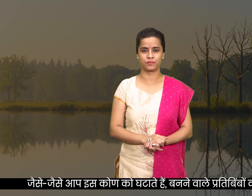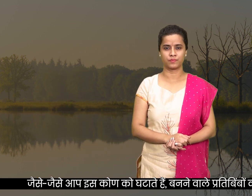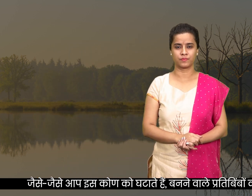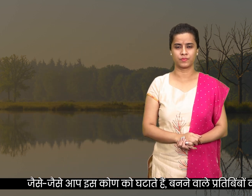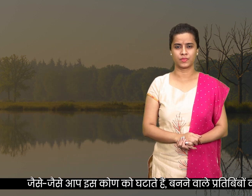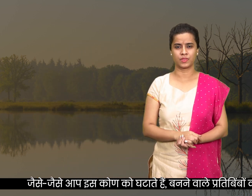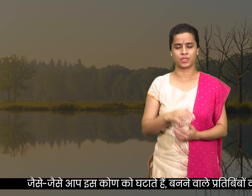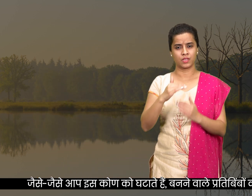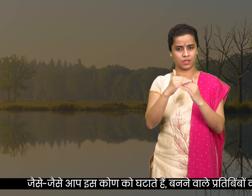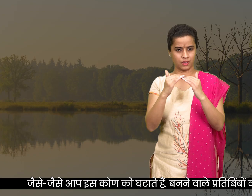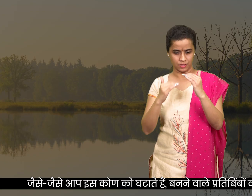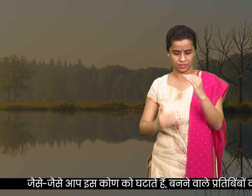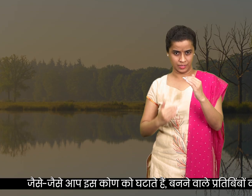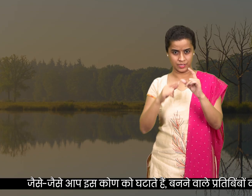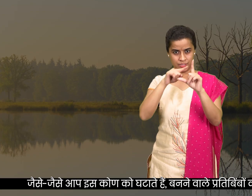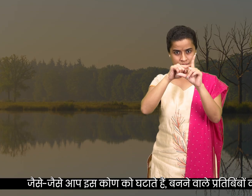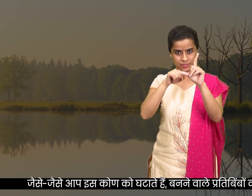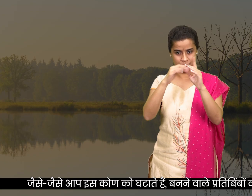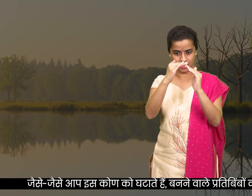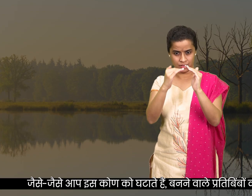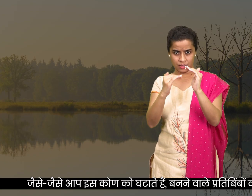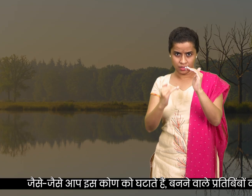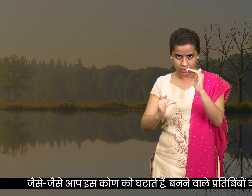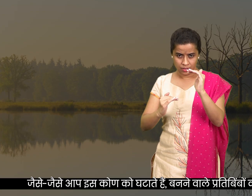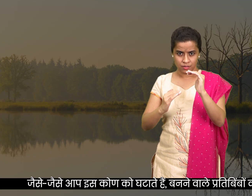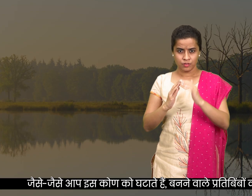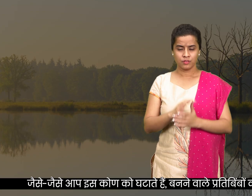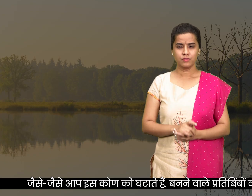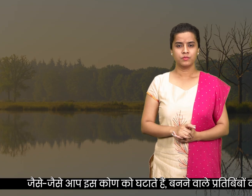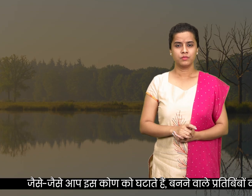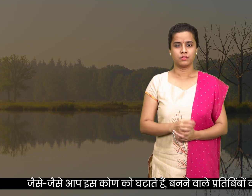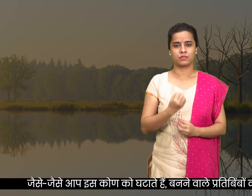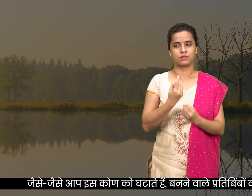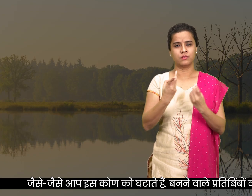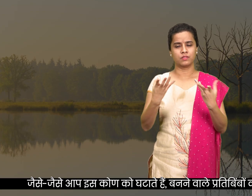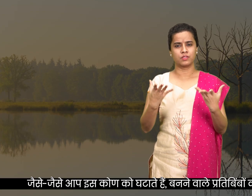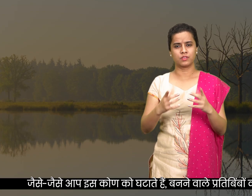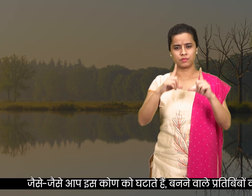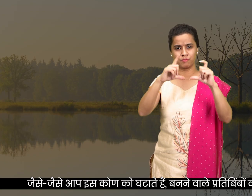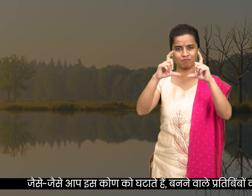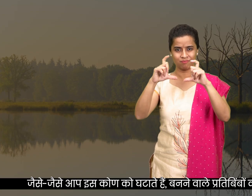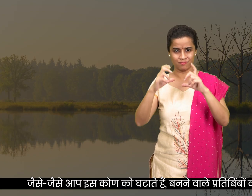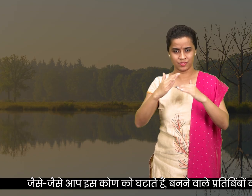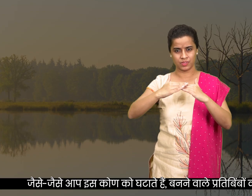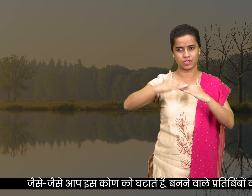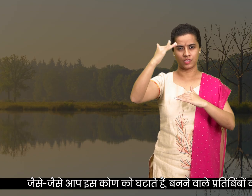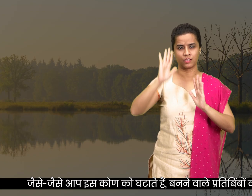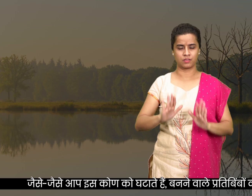जैसे जैसे आप इस कोण को घटाते हैं, बनने वाले प्रतिबिंबों की संख्या बढ़ती जाती है।